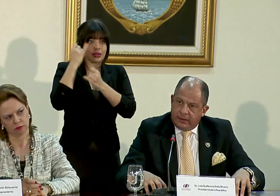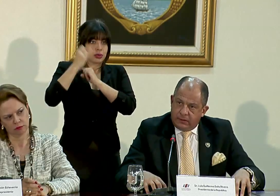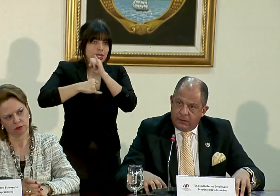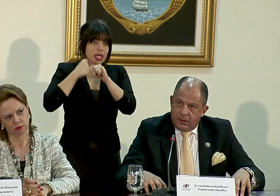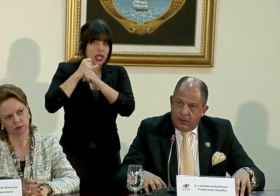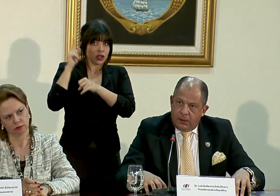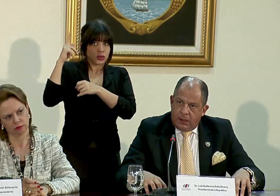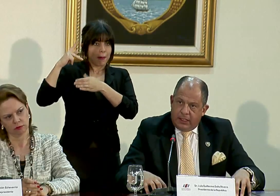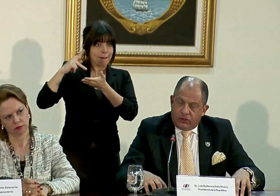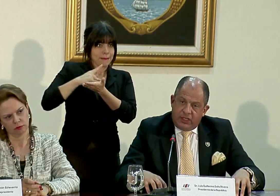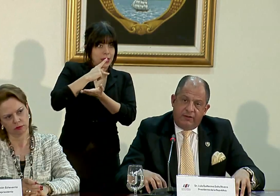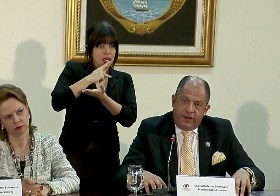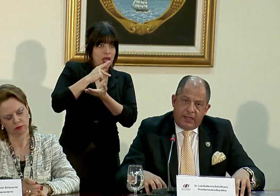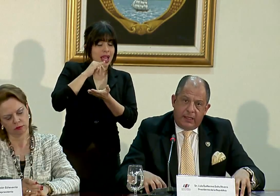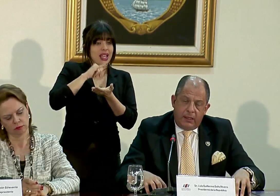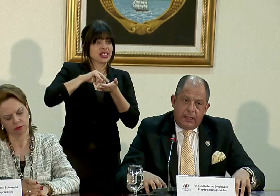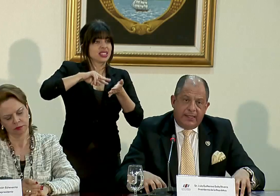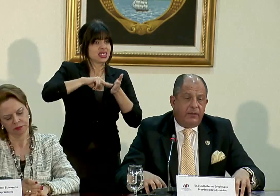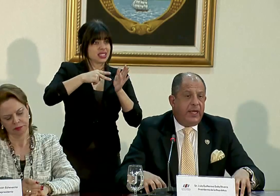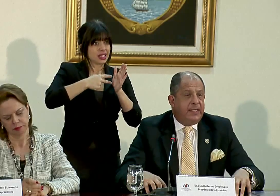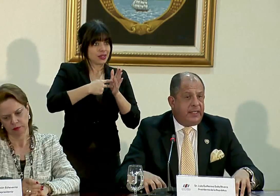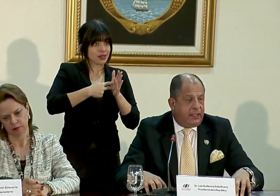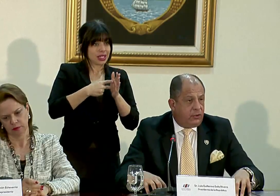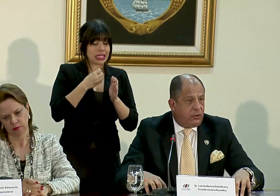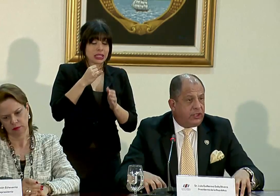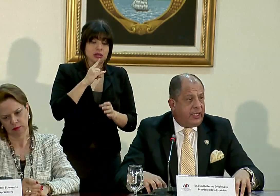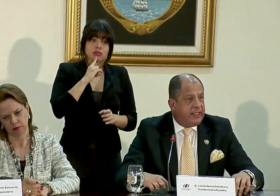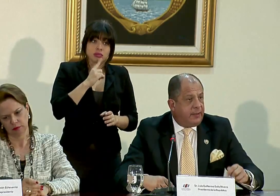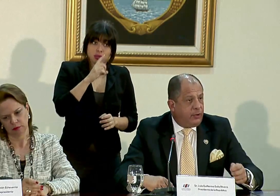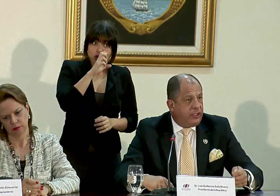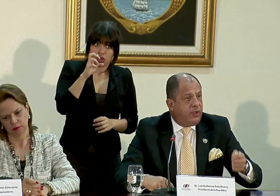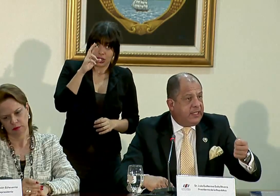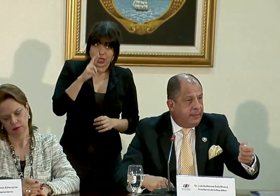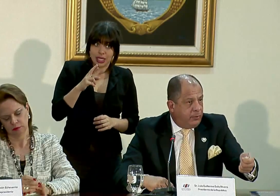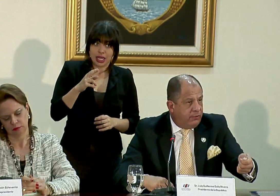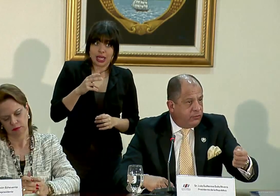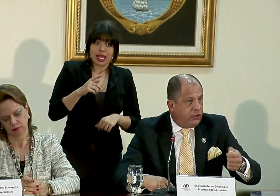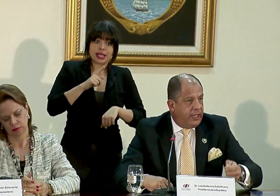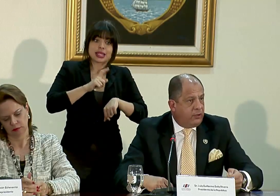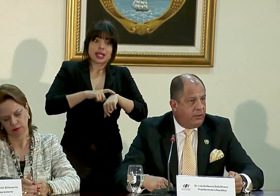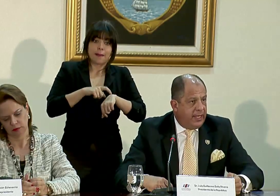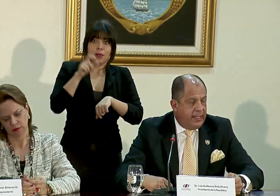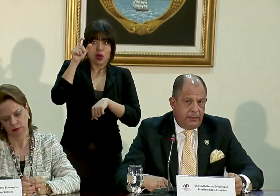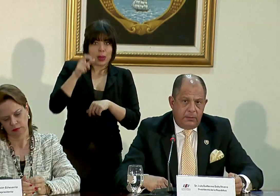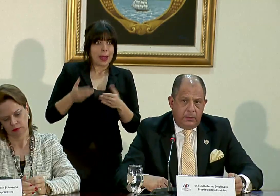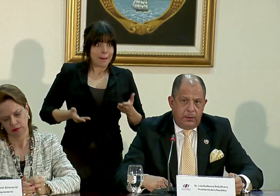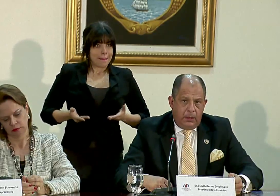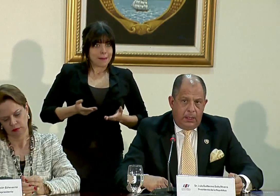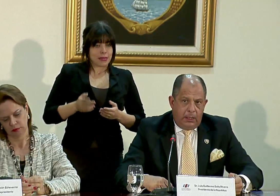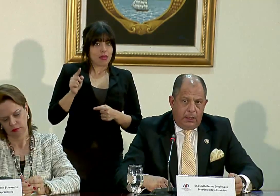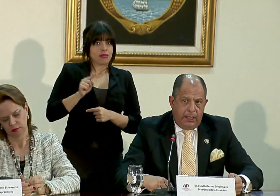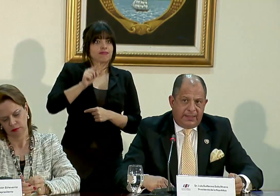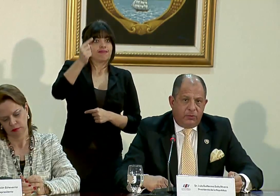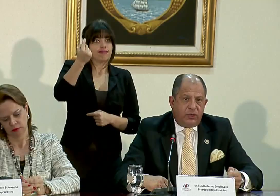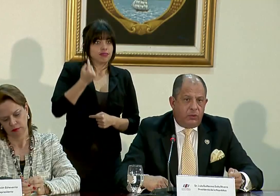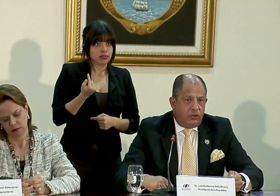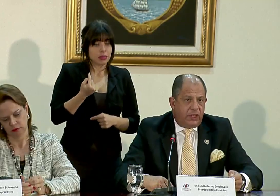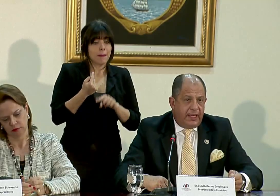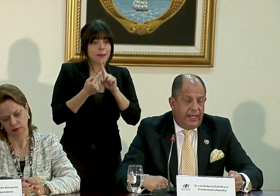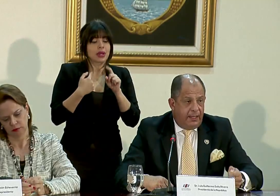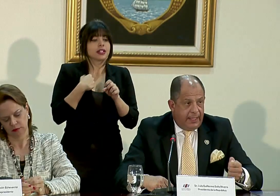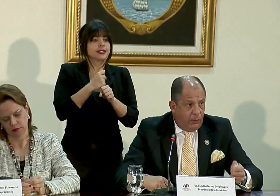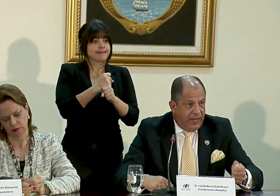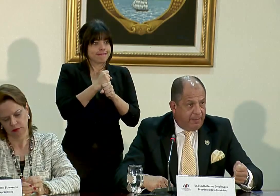internacionales. Y eso significa que si bien es cierto Costa Rica está poniendo el tiempo del funcionario que viaja, estamos